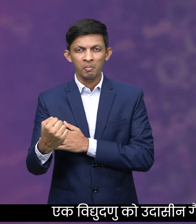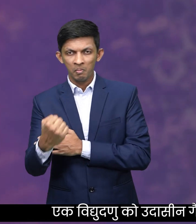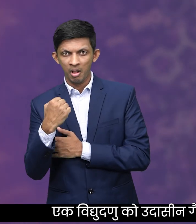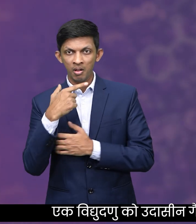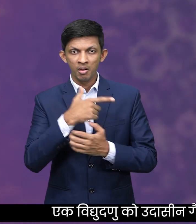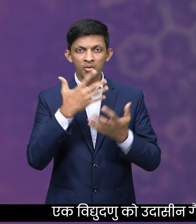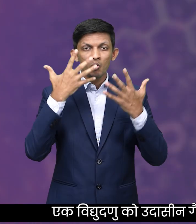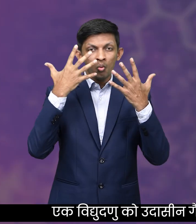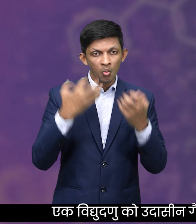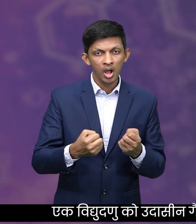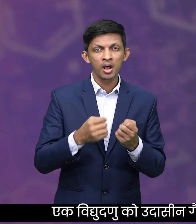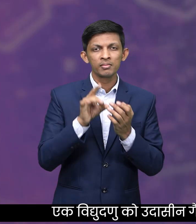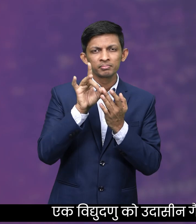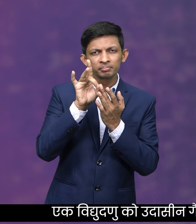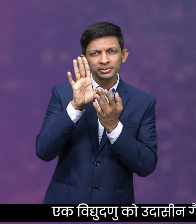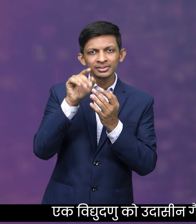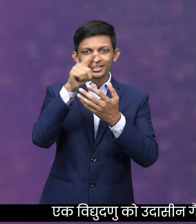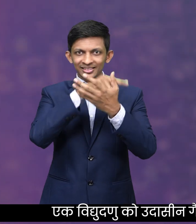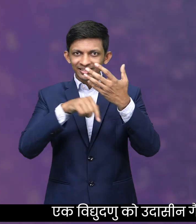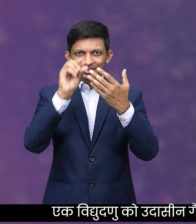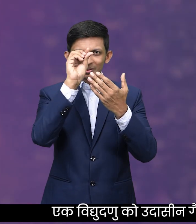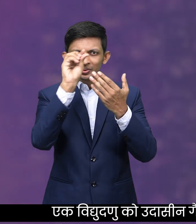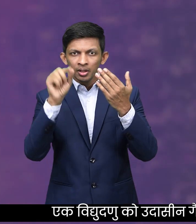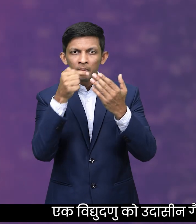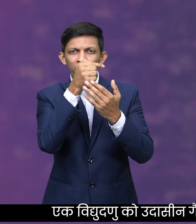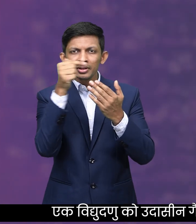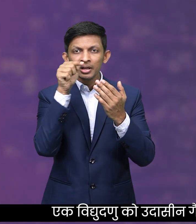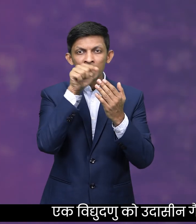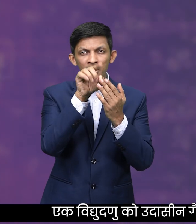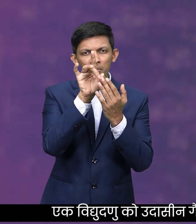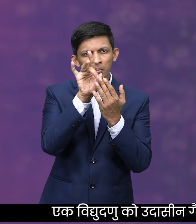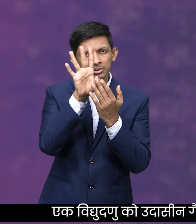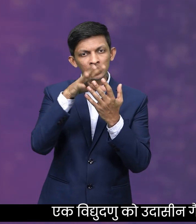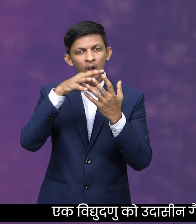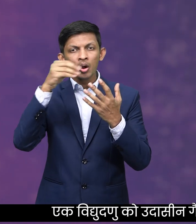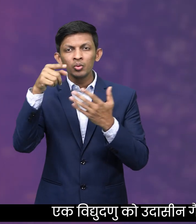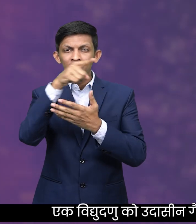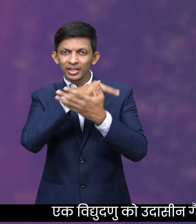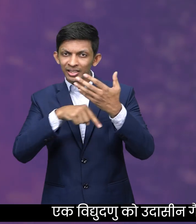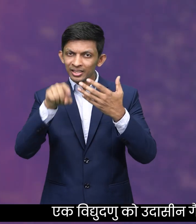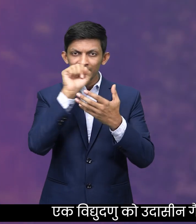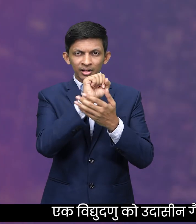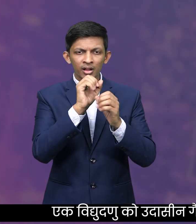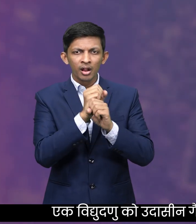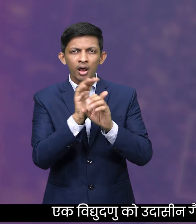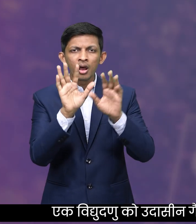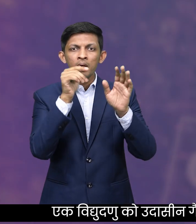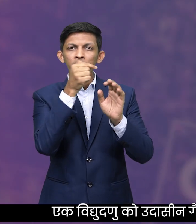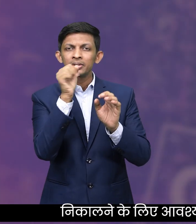एक विद्युदणु को उदासीन गैसीय परमाणु की सबसे बाहरी कक्षा या खोल से